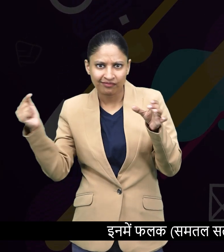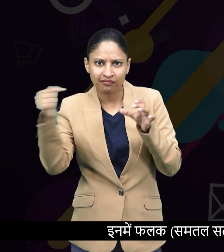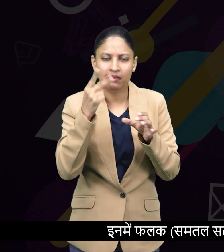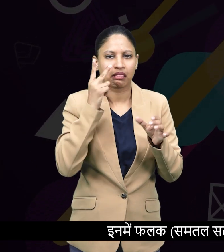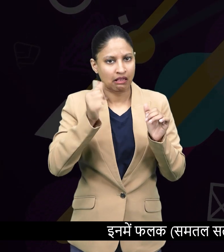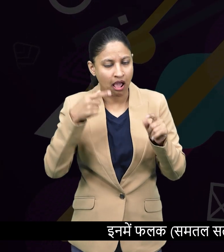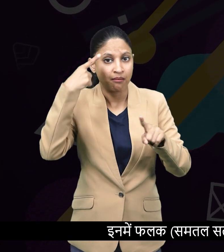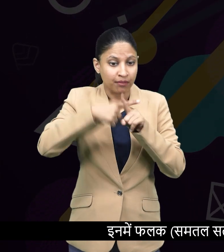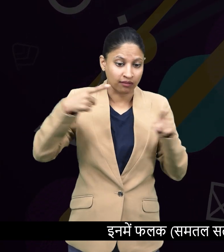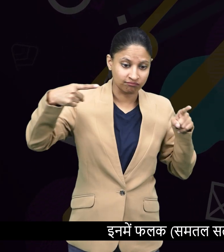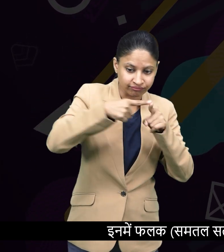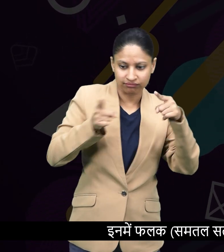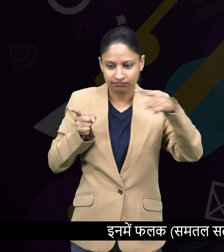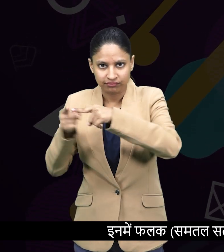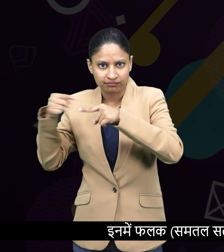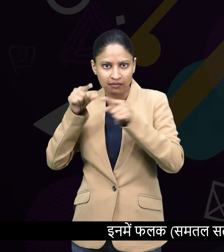हैं।